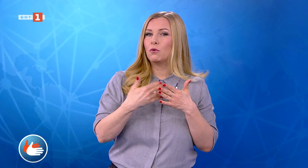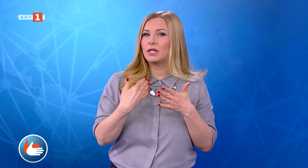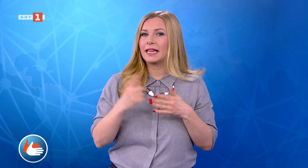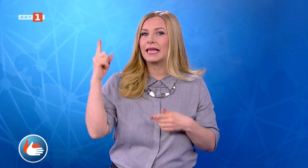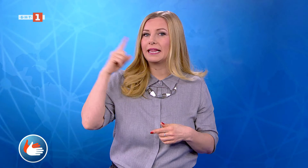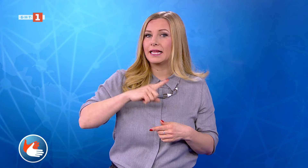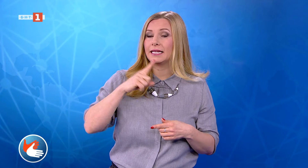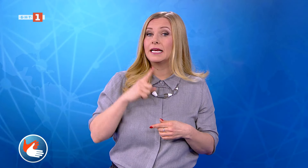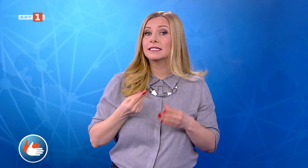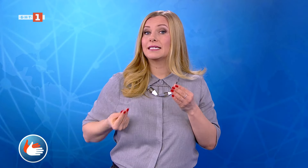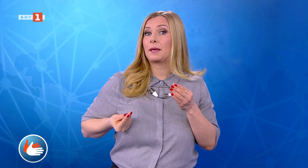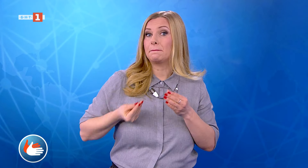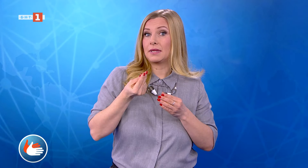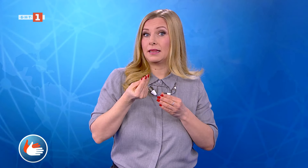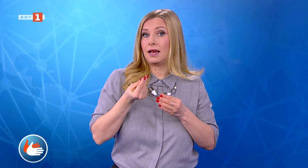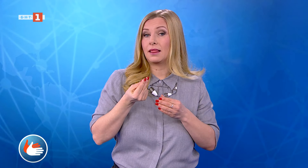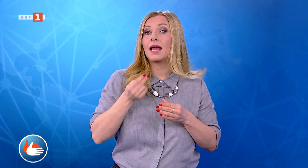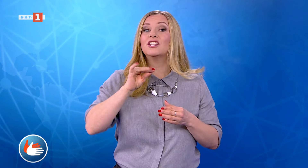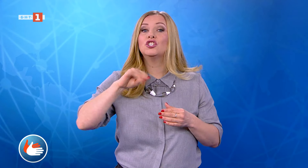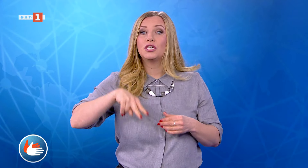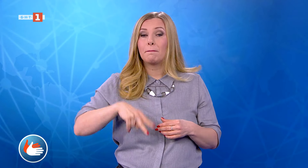с имплантирането на чип в главата на пациент.